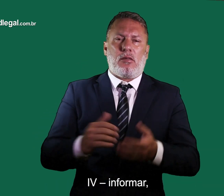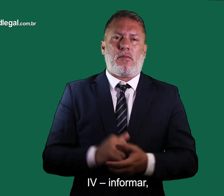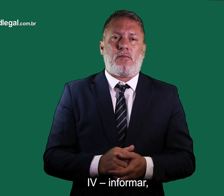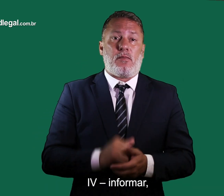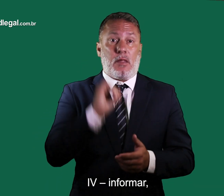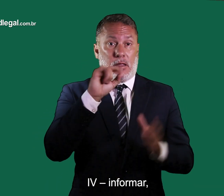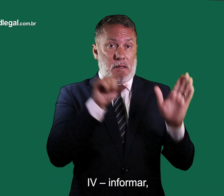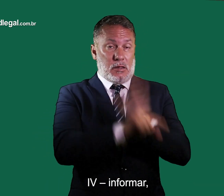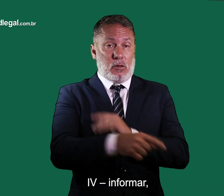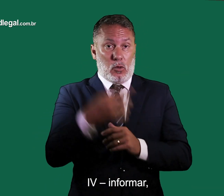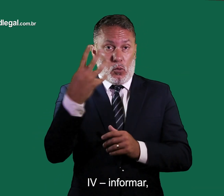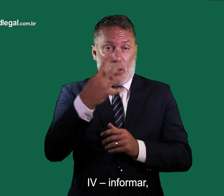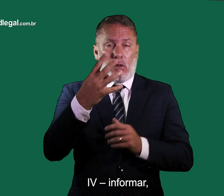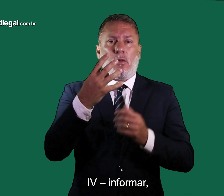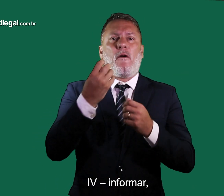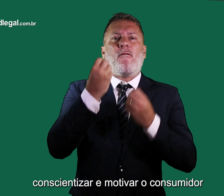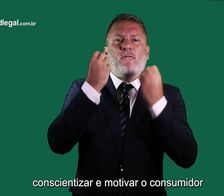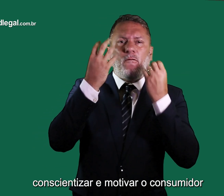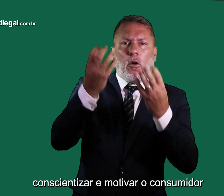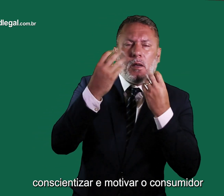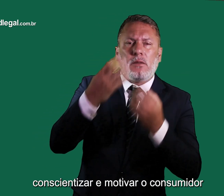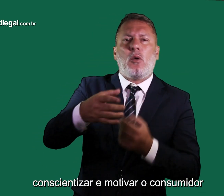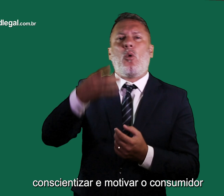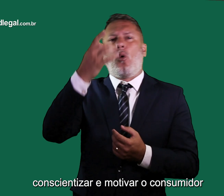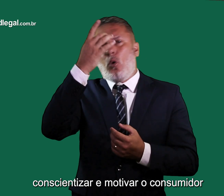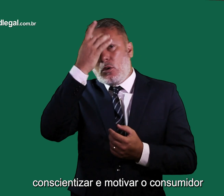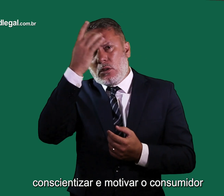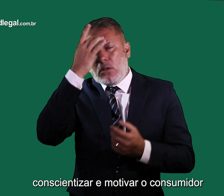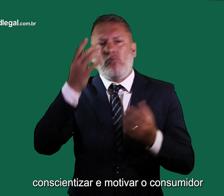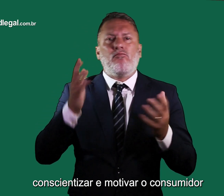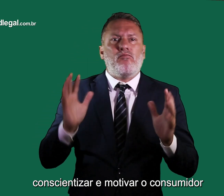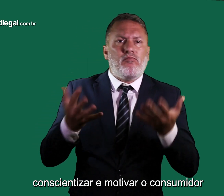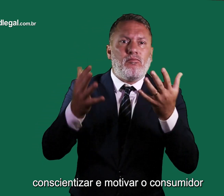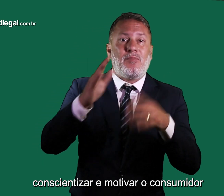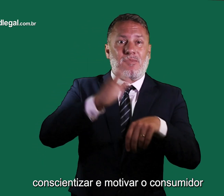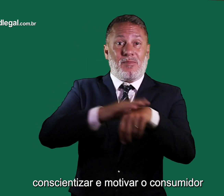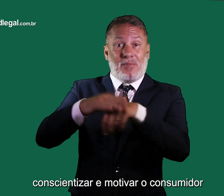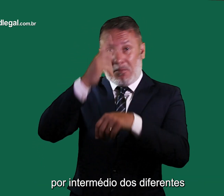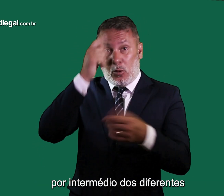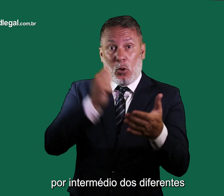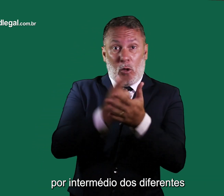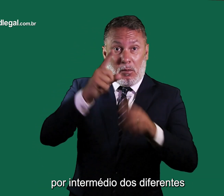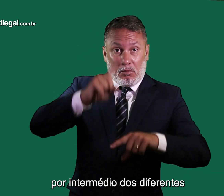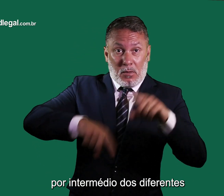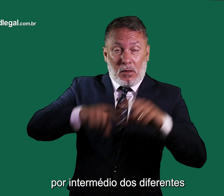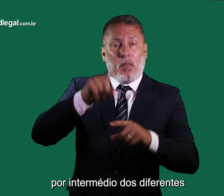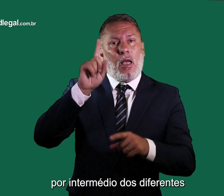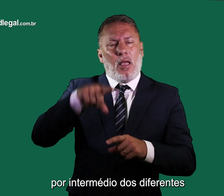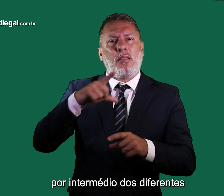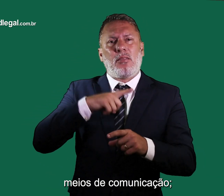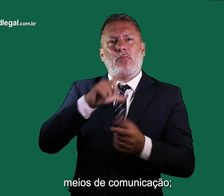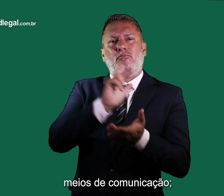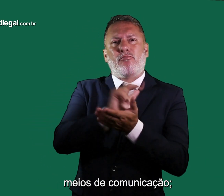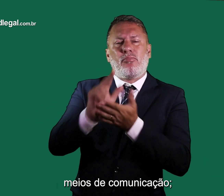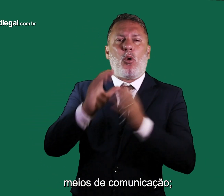Inciso 4. Informar, conscientizar e motivar o consumidor por intermédio dos diferentes meios de